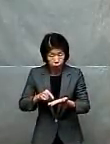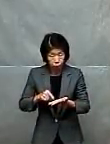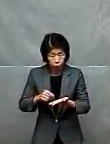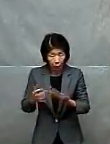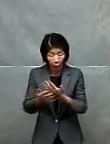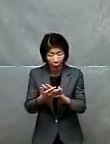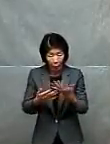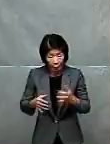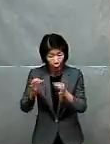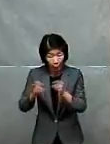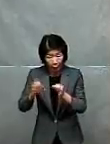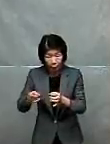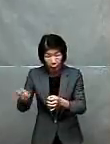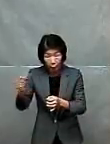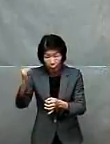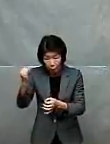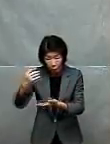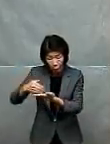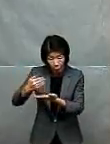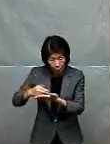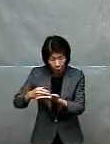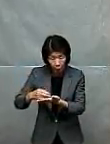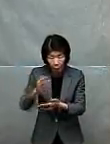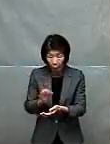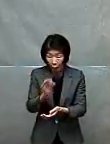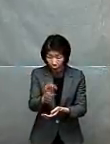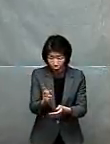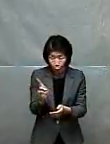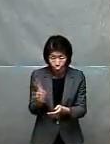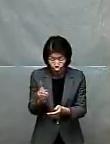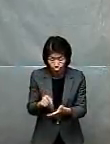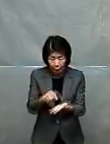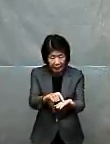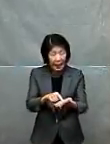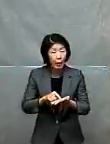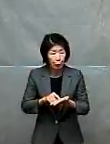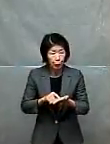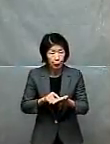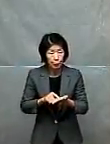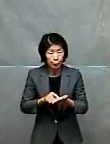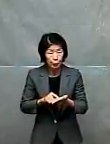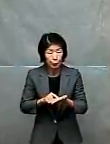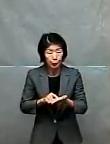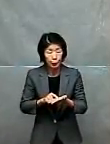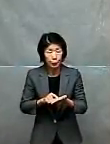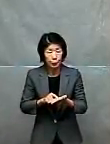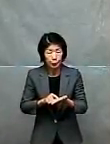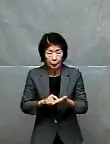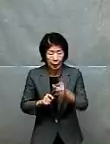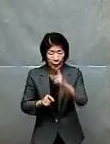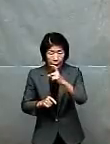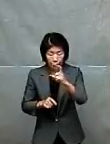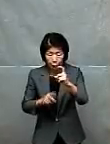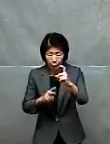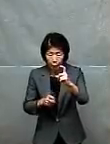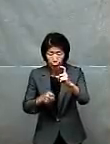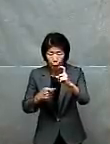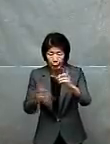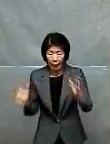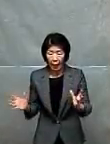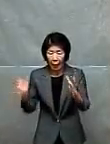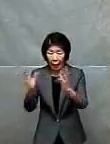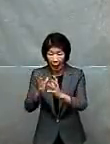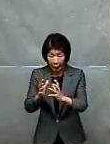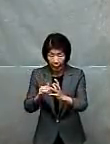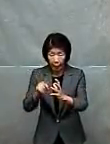ング今おっしゃいましたけれども、はい、支払うように請求があったのは その10月21日の会合より